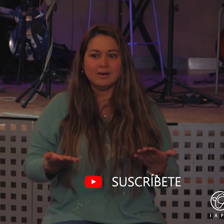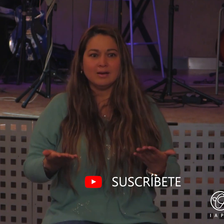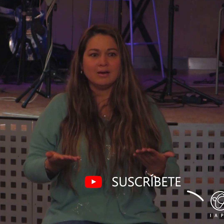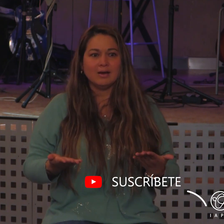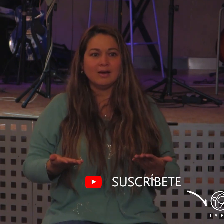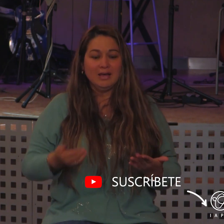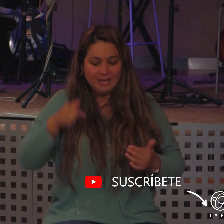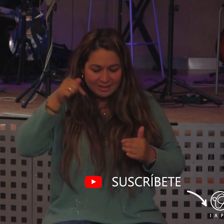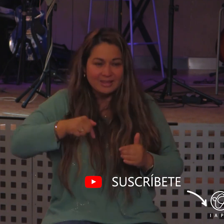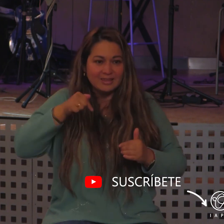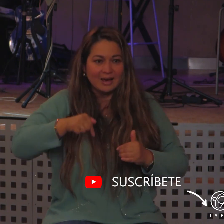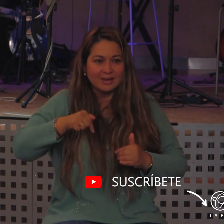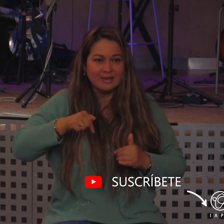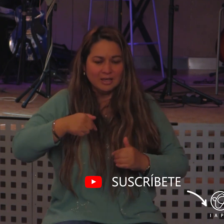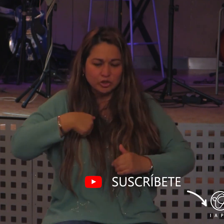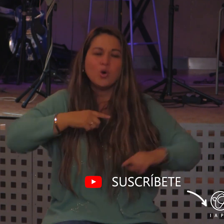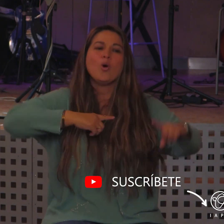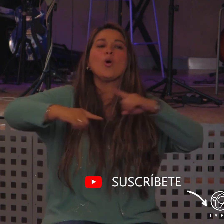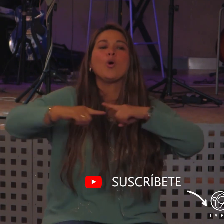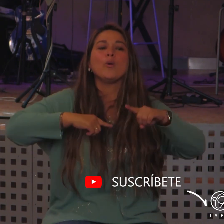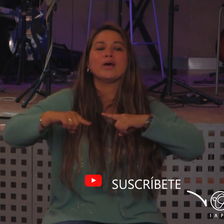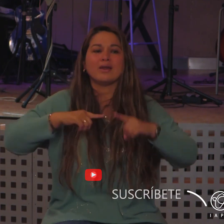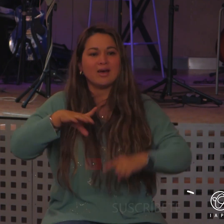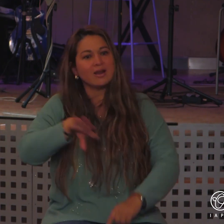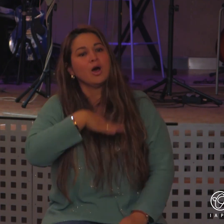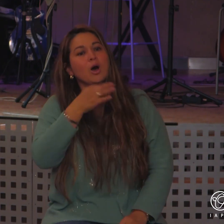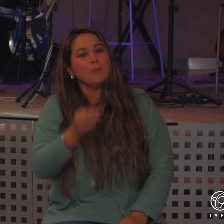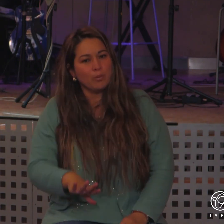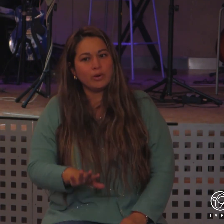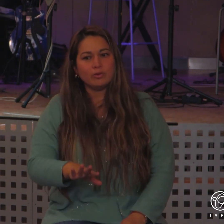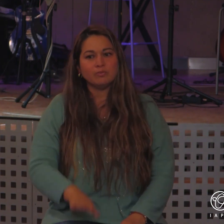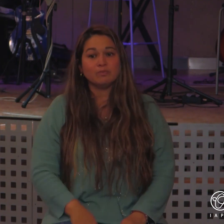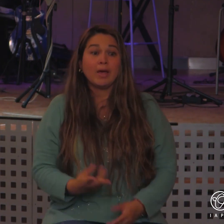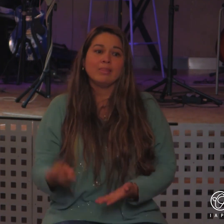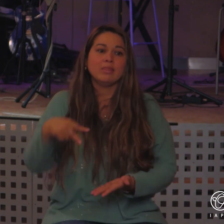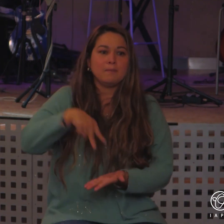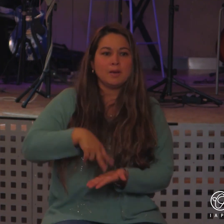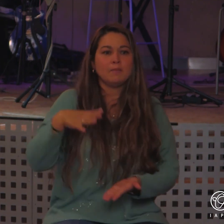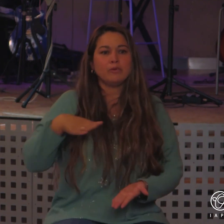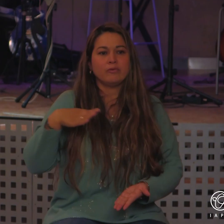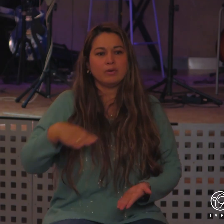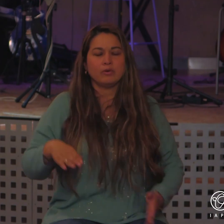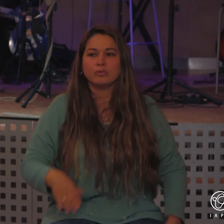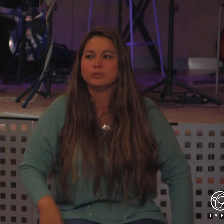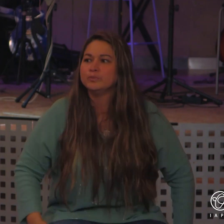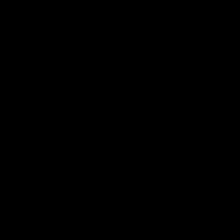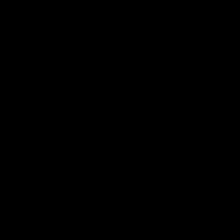poder gobernar sobre el territorio que Él me ha establecido. Ponte de pie, por favor.